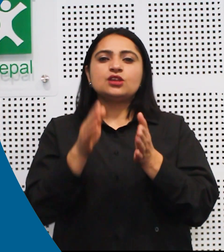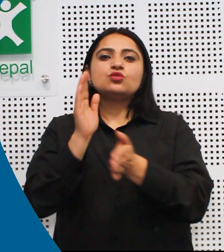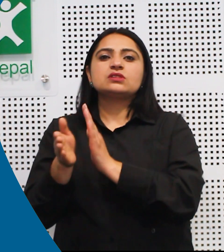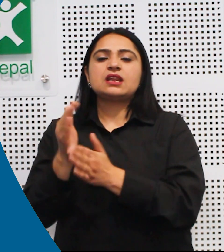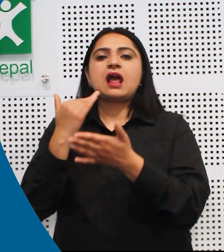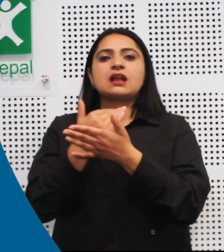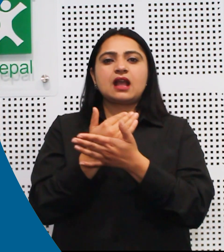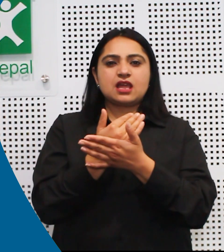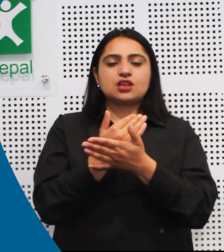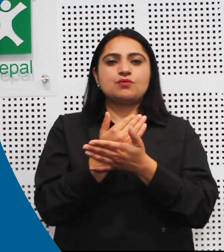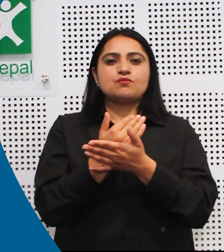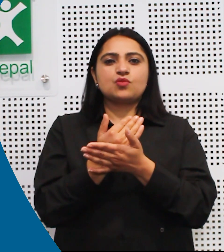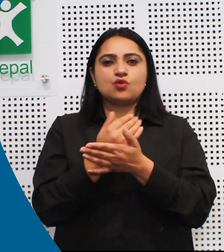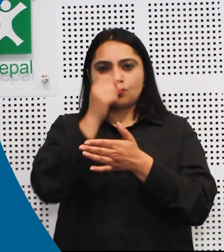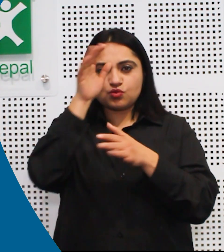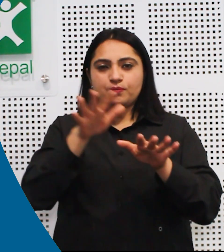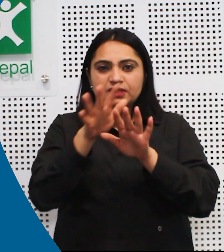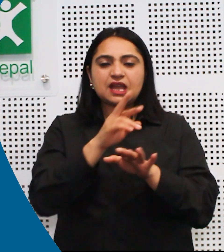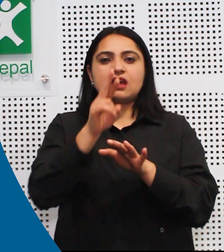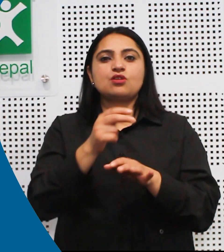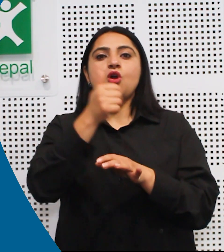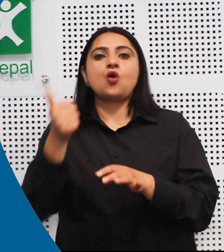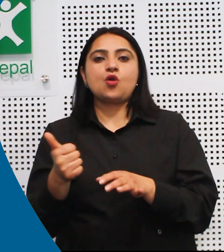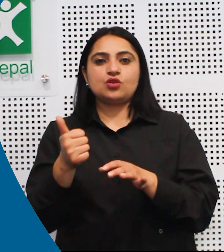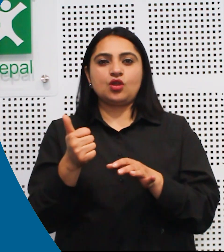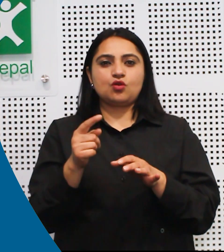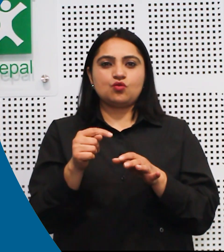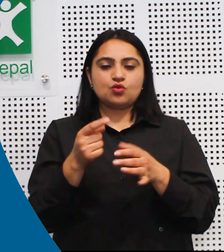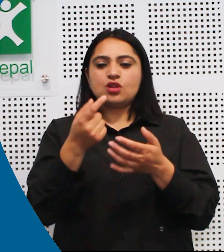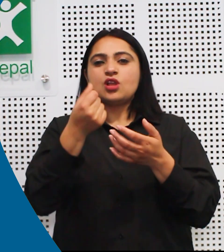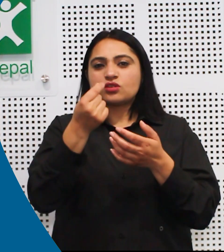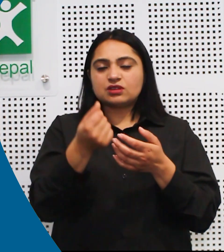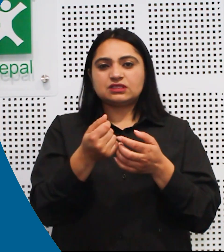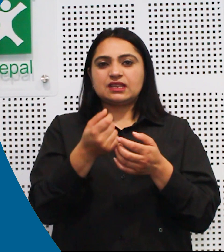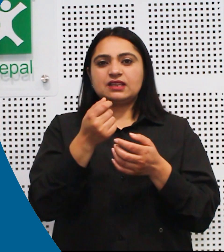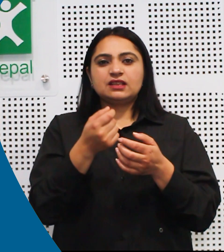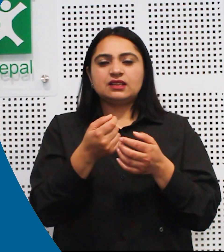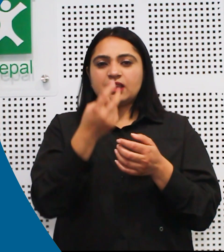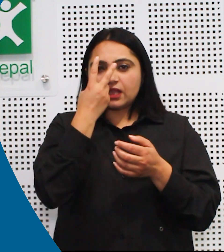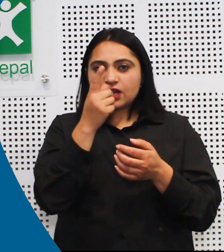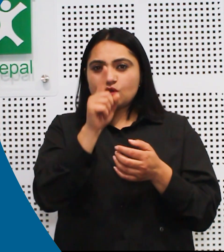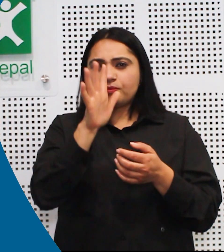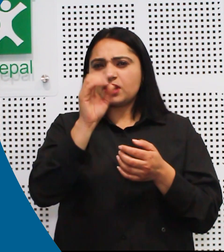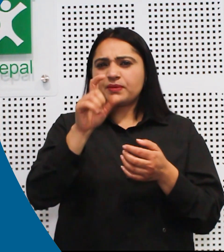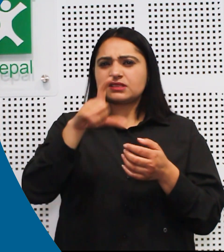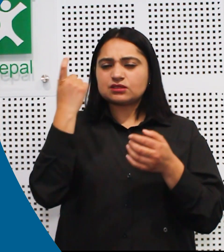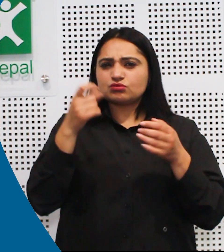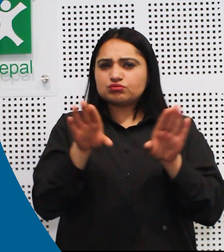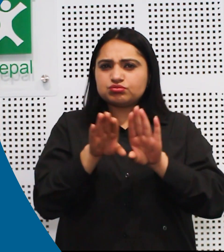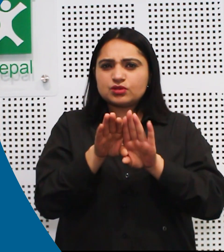तथा कार्यक्रमतर्फको पूर्वाधार र अन्यतर्फको पुँजीगत हेर्ने हो भने 50 करोडको